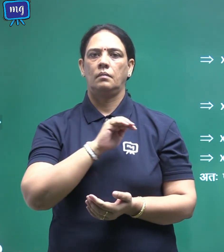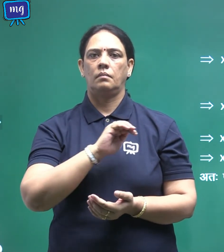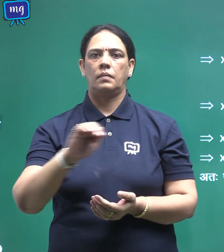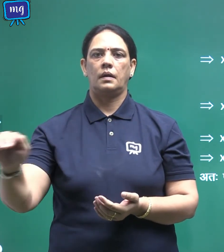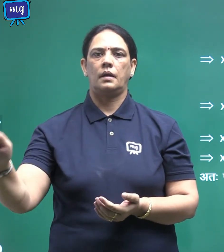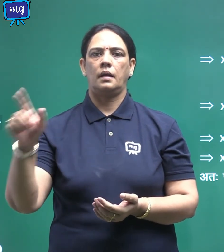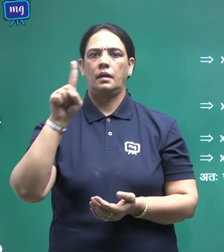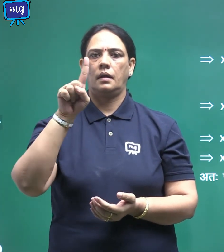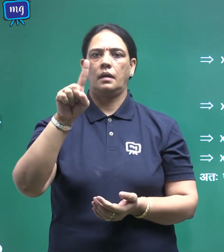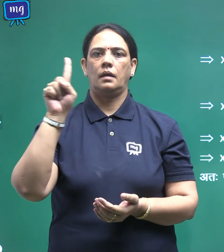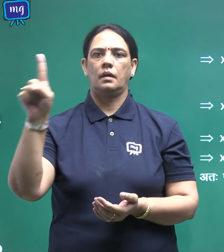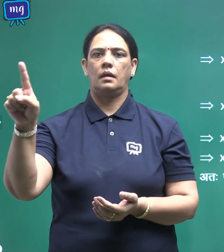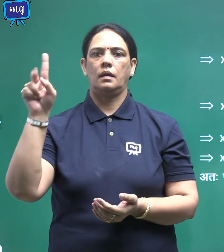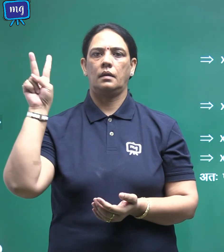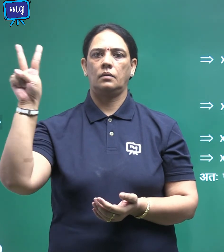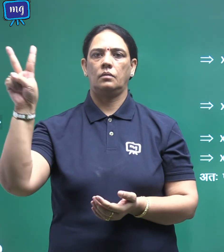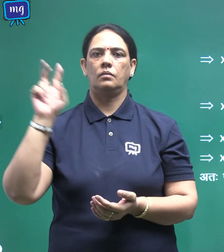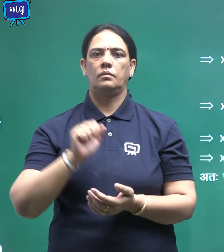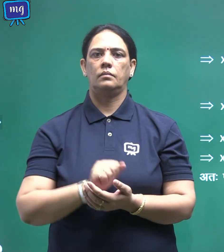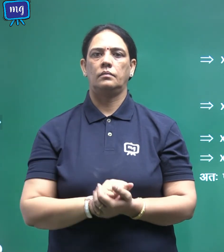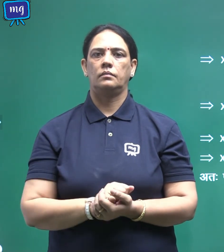100/112।